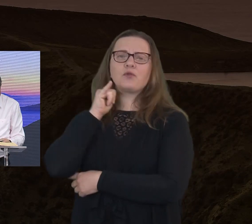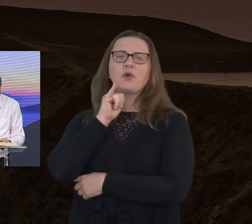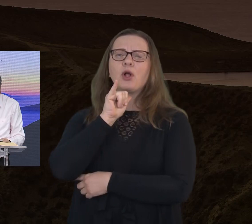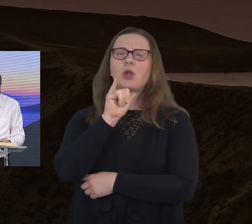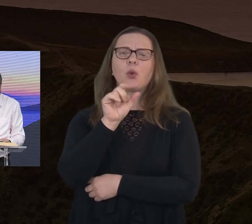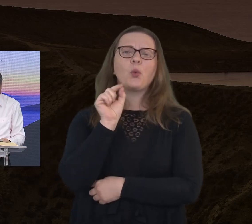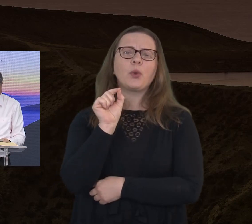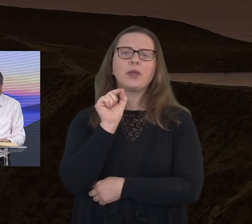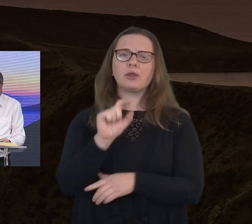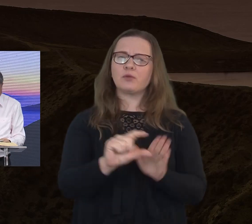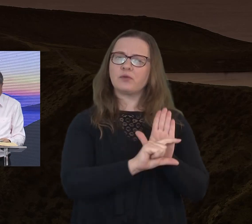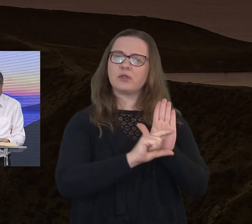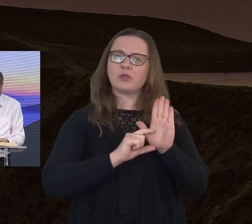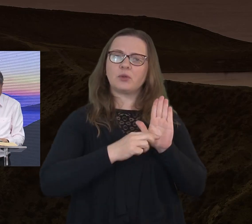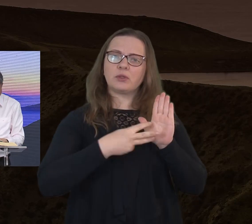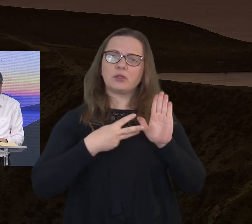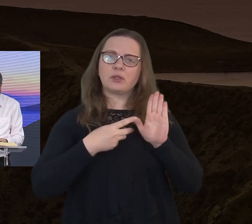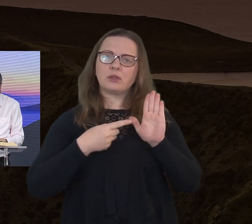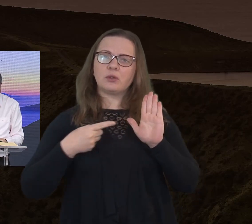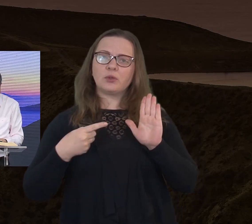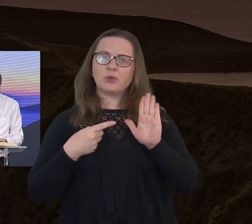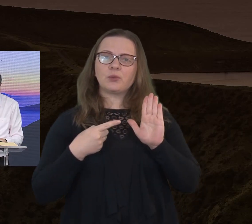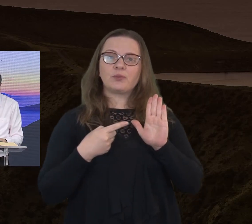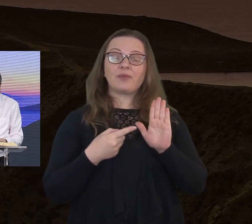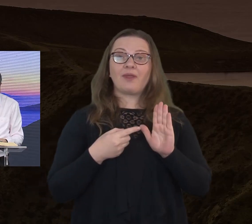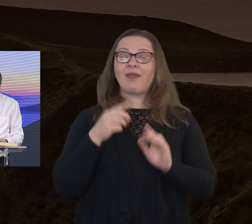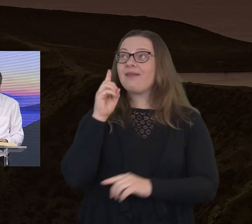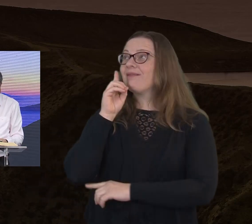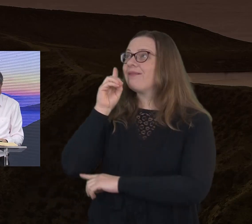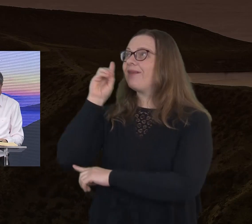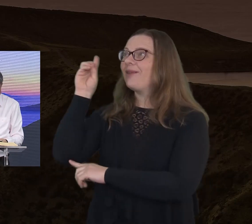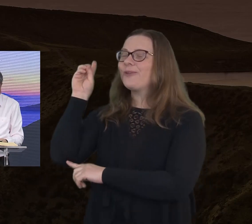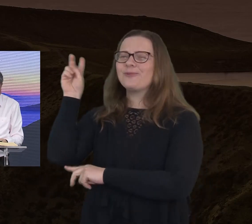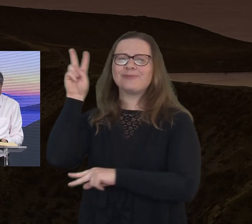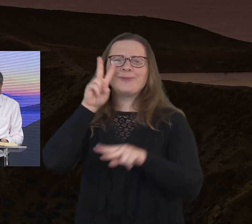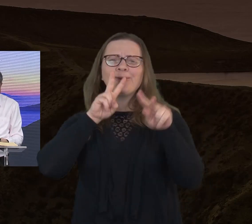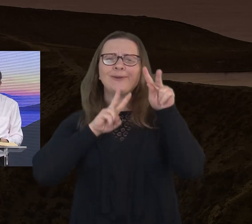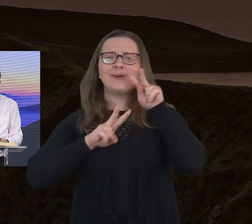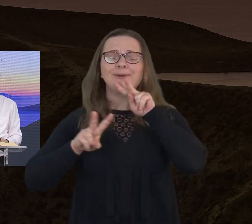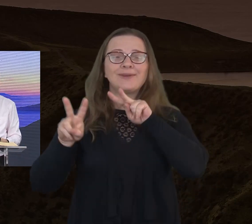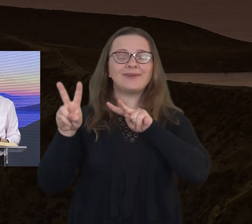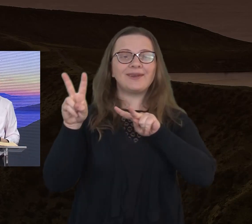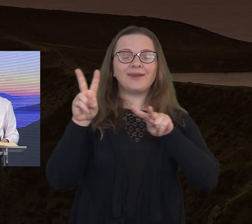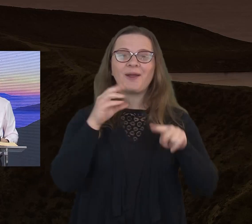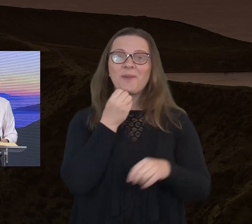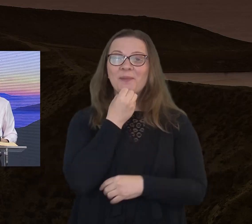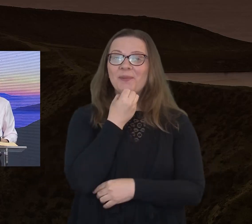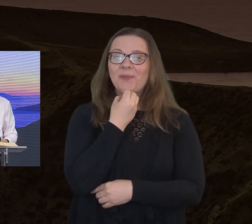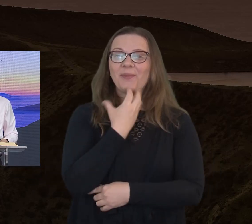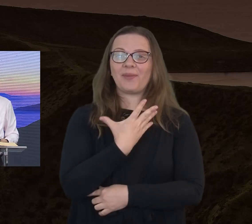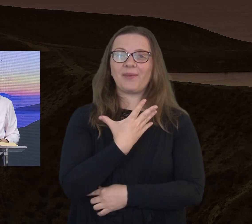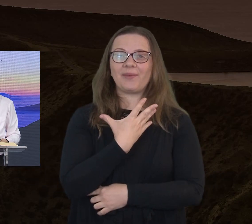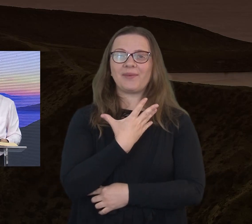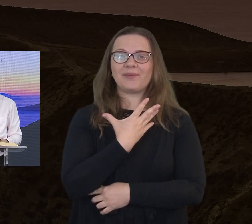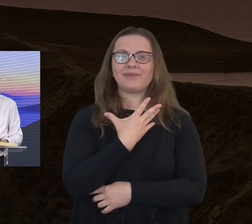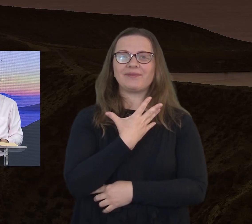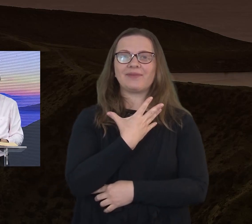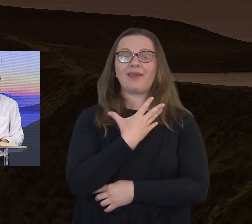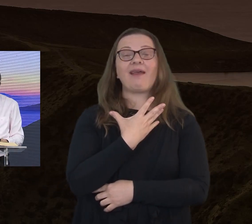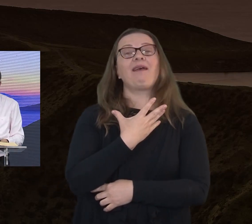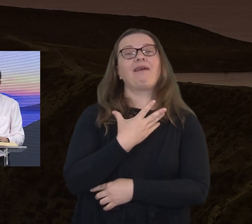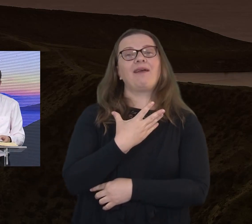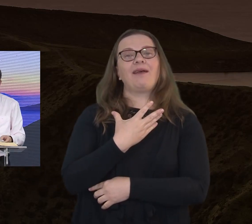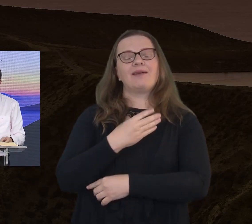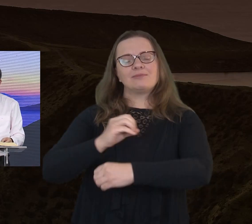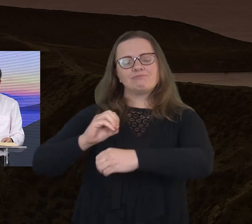Versículo 31, e viu Deus tudo quanto fizera, e eis que era muito bom. Houve tarde